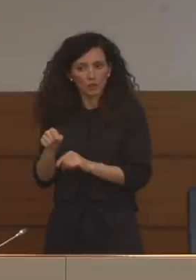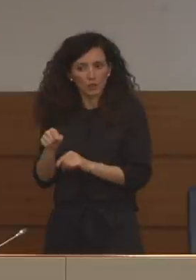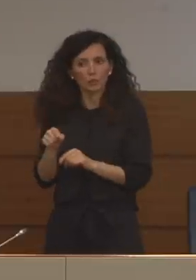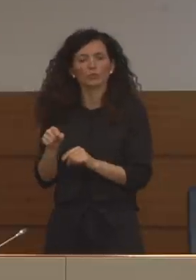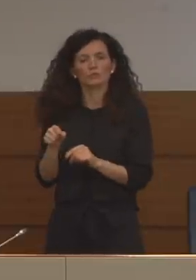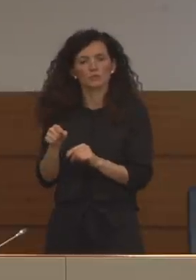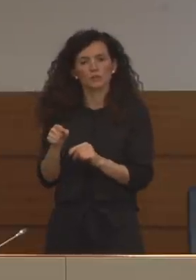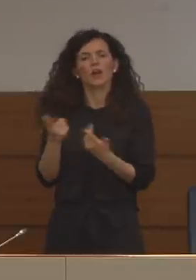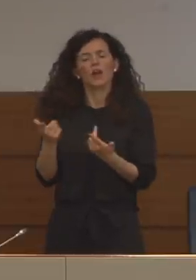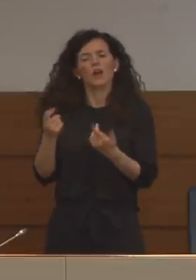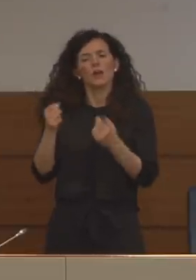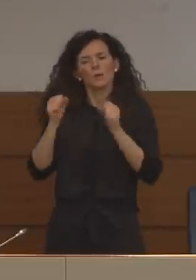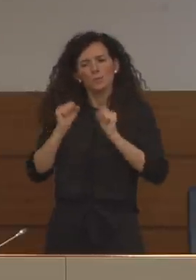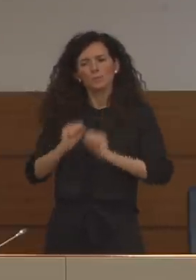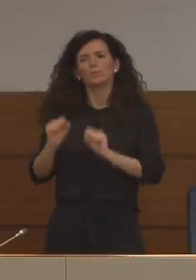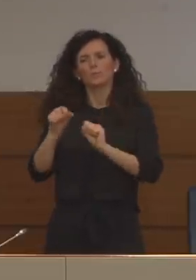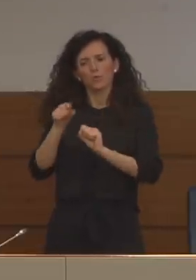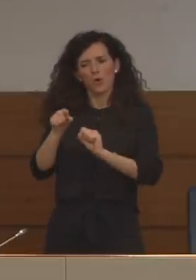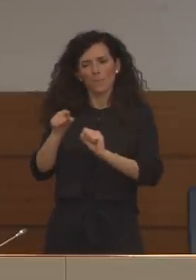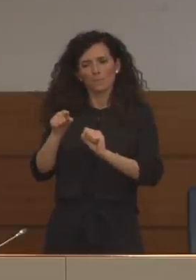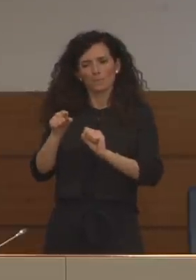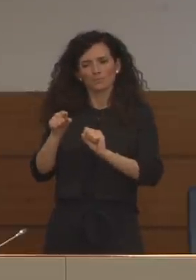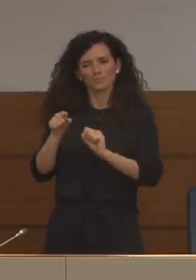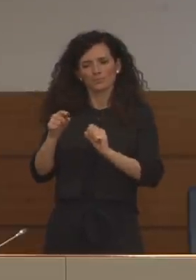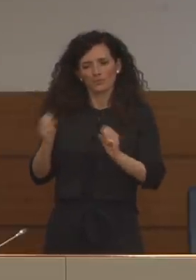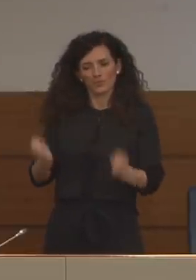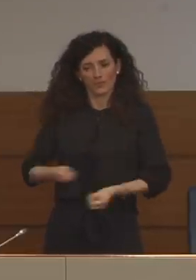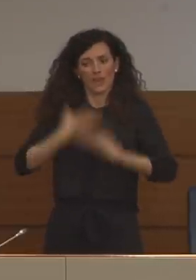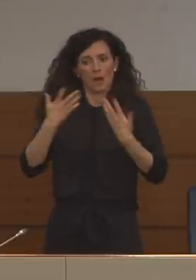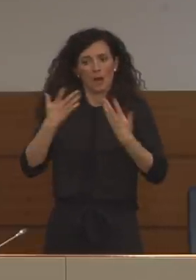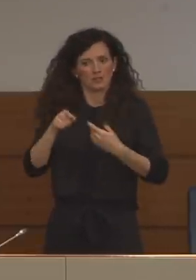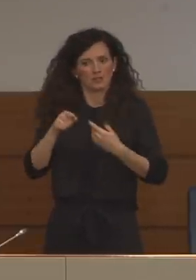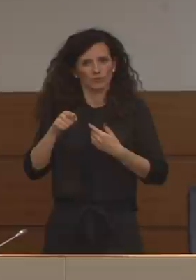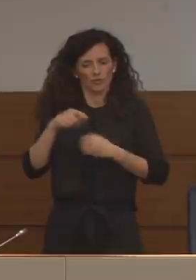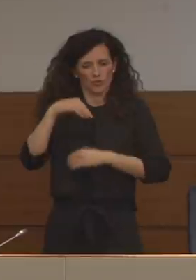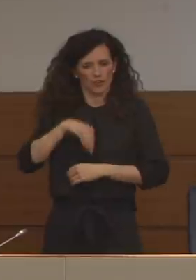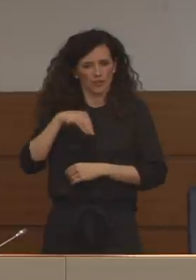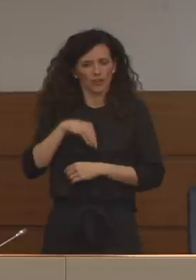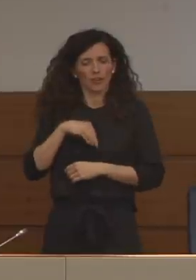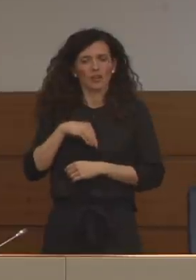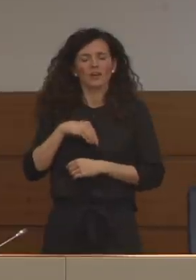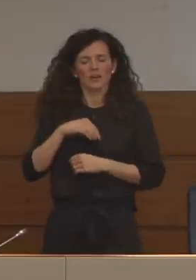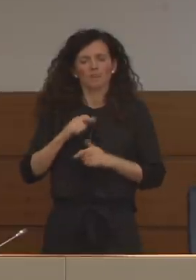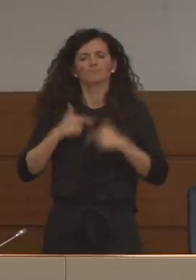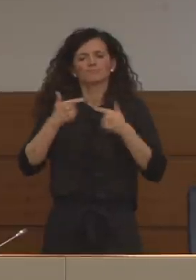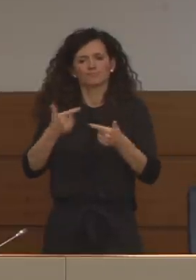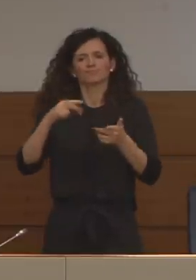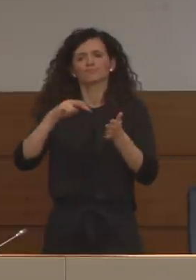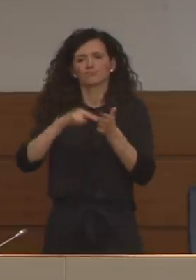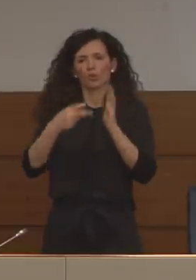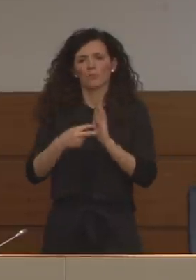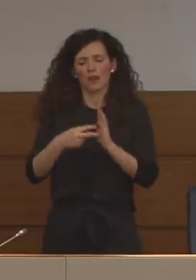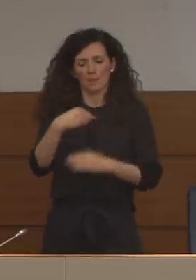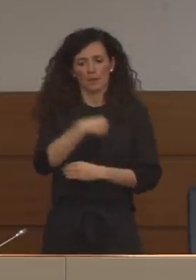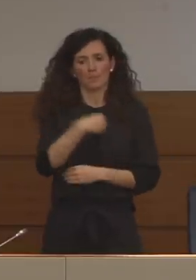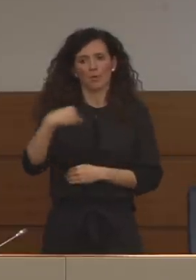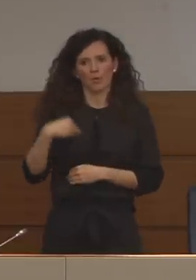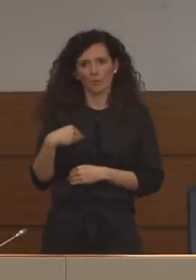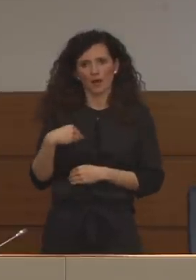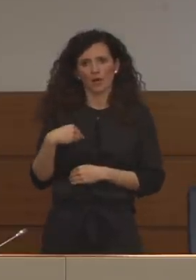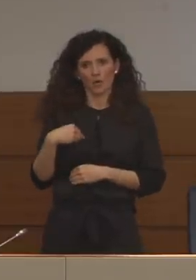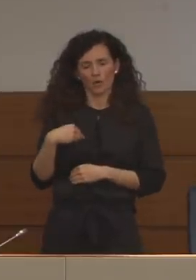alla base del deterioramento della funzione polmonare di questi pazienti in maniera